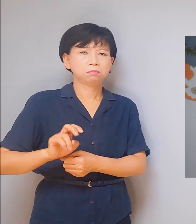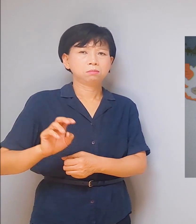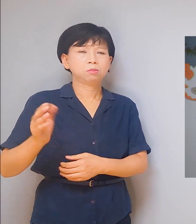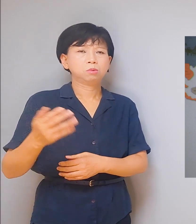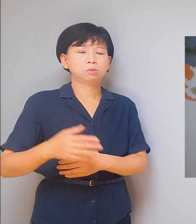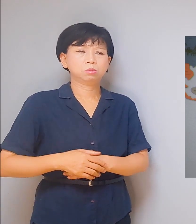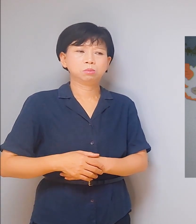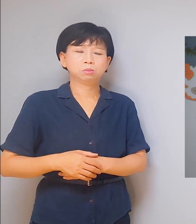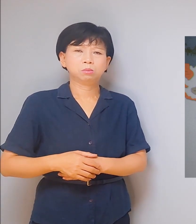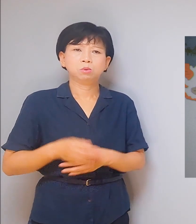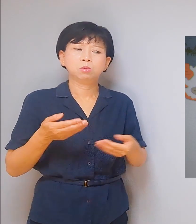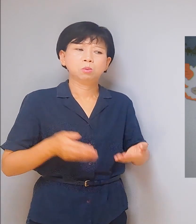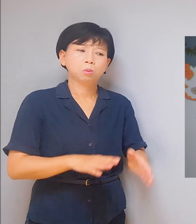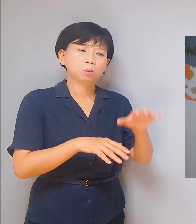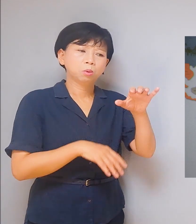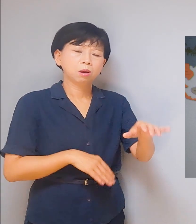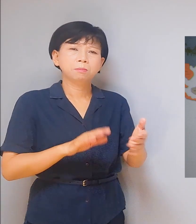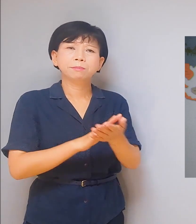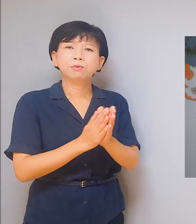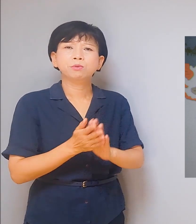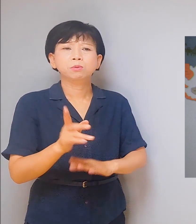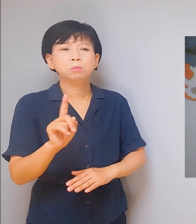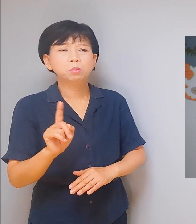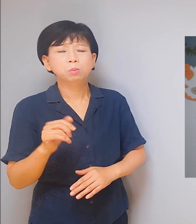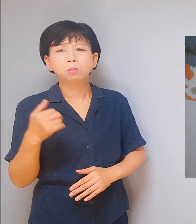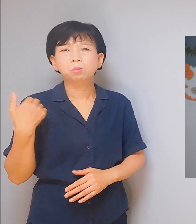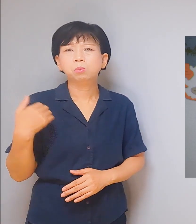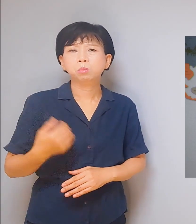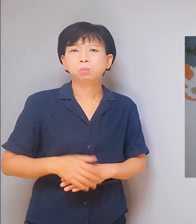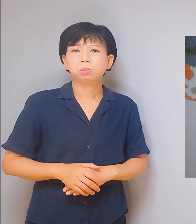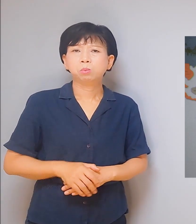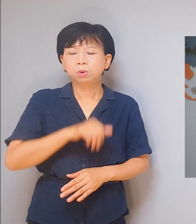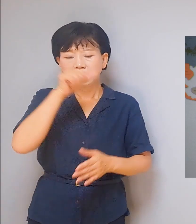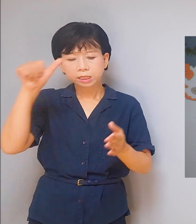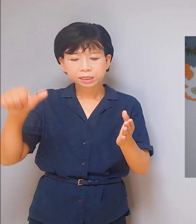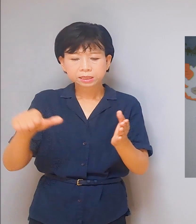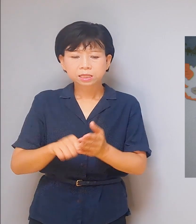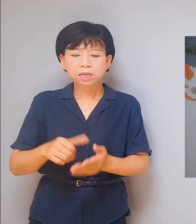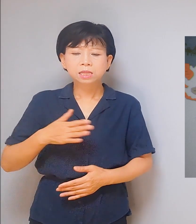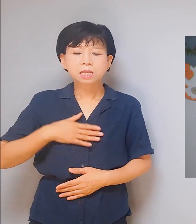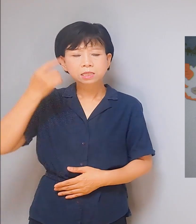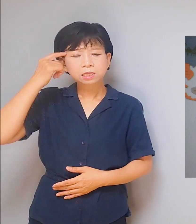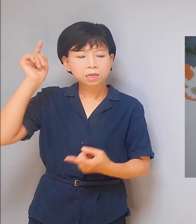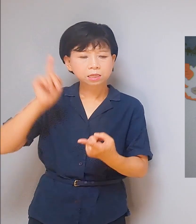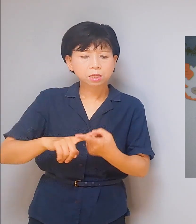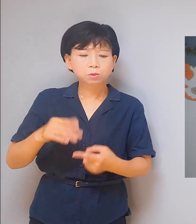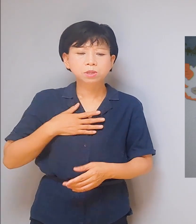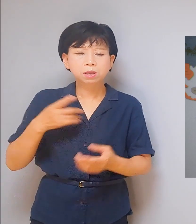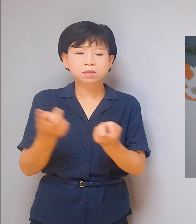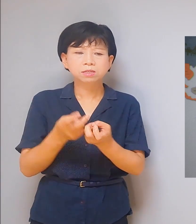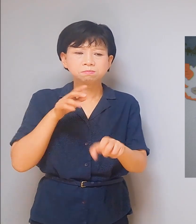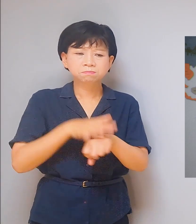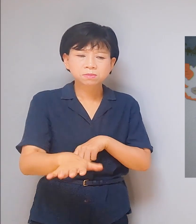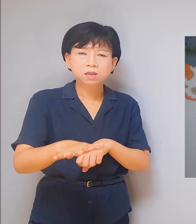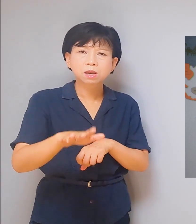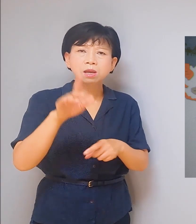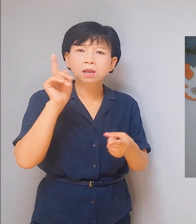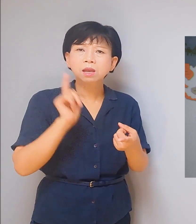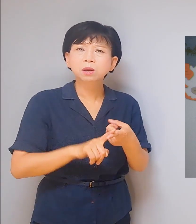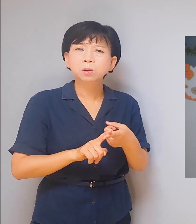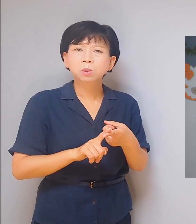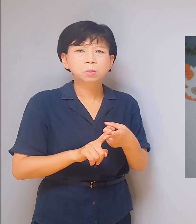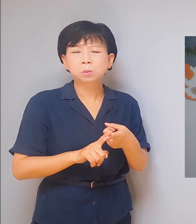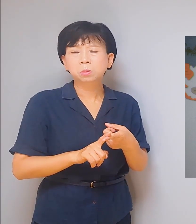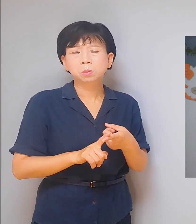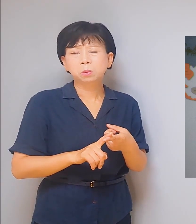성도 여러분, 이게 우리의 인생입니다. 사실 인생이란 게 내 의지대로, 내 방법대로, 내 생각대로